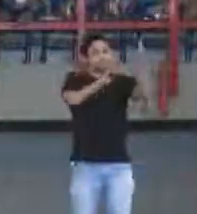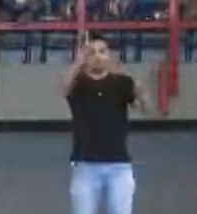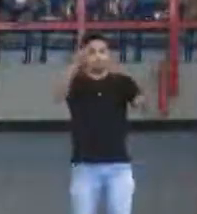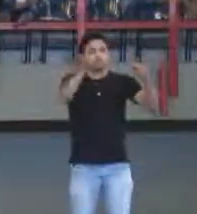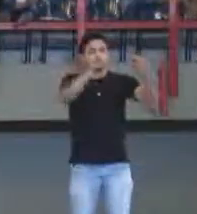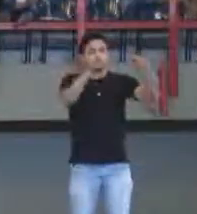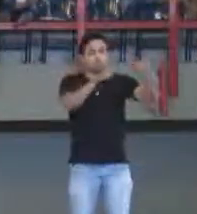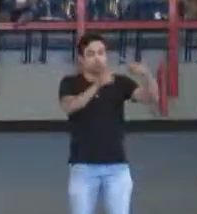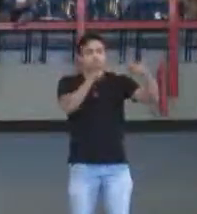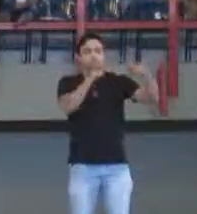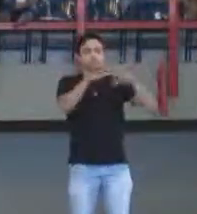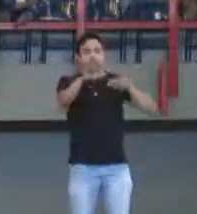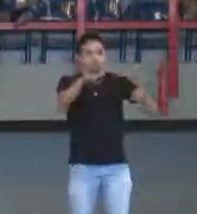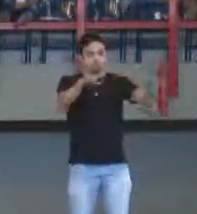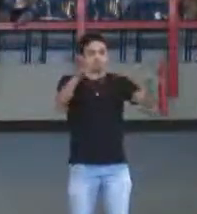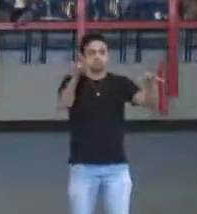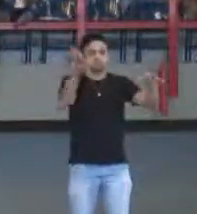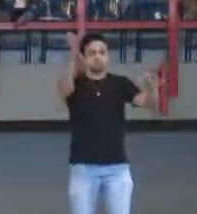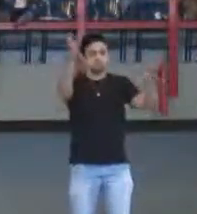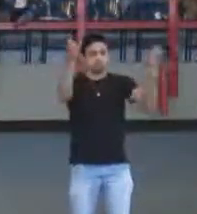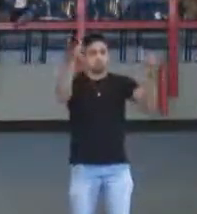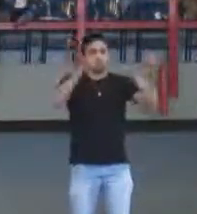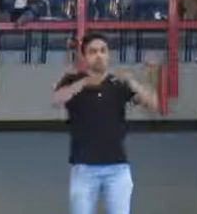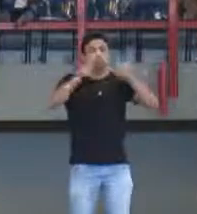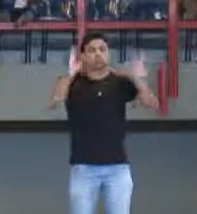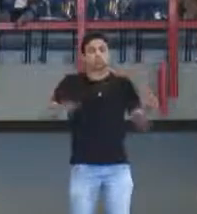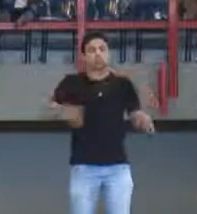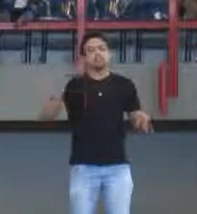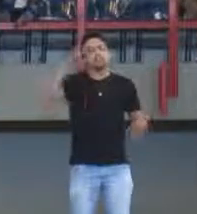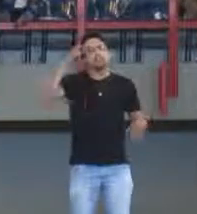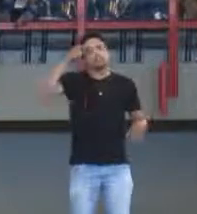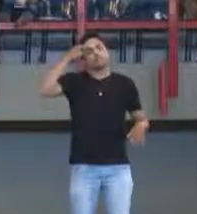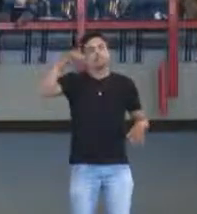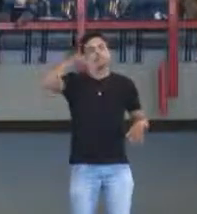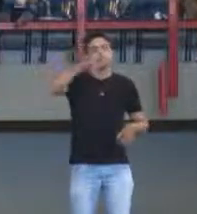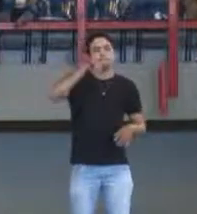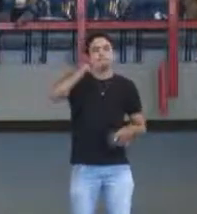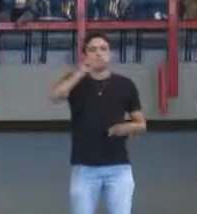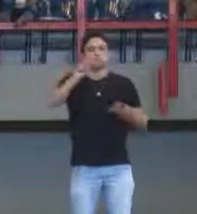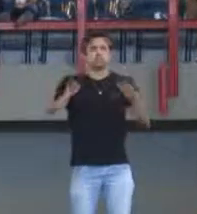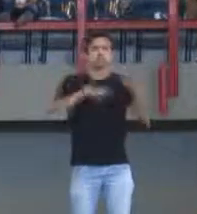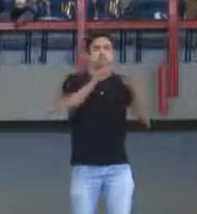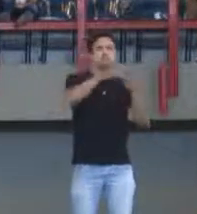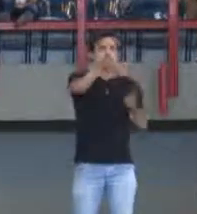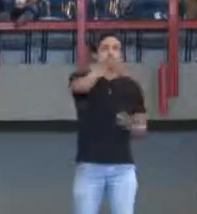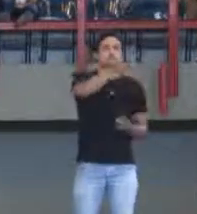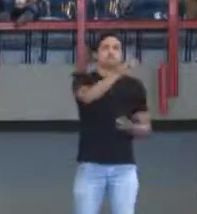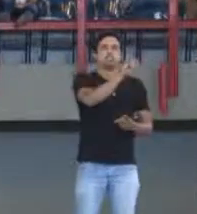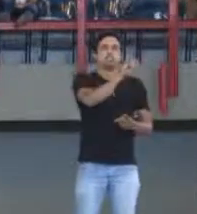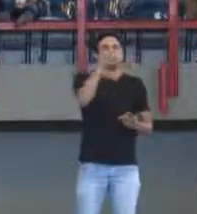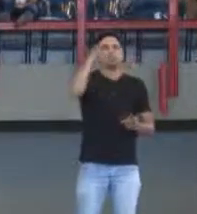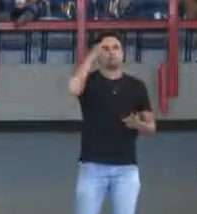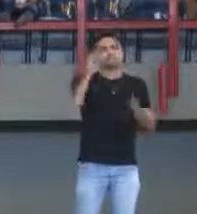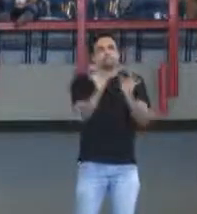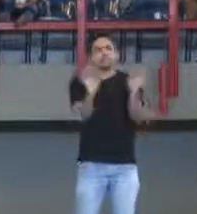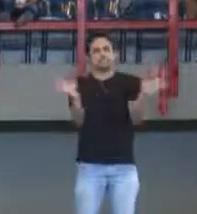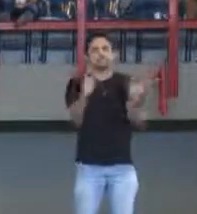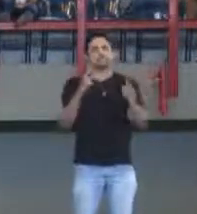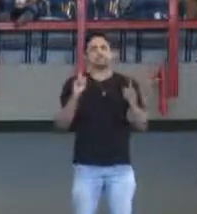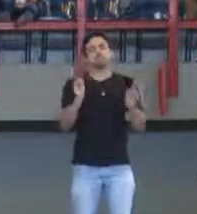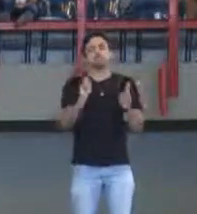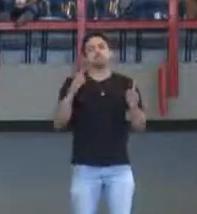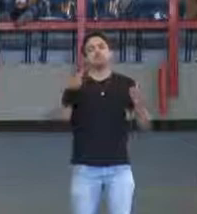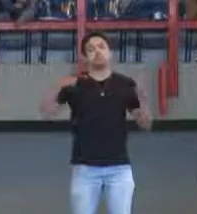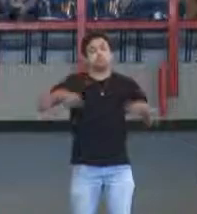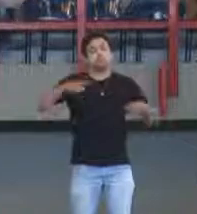pessoal, quem acha que média, moda e mediana é algo simples, que bom, é simples mesmo, mas é importante que você domine